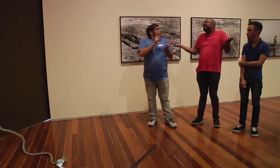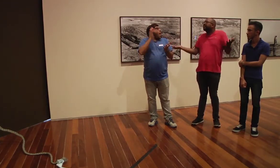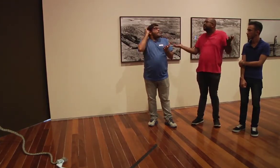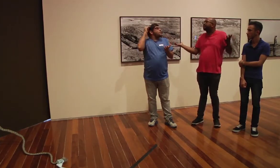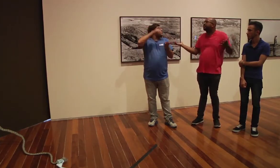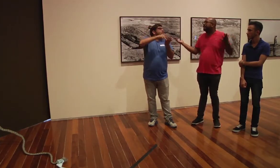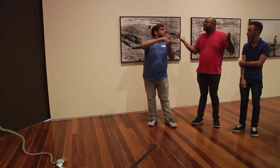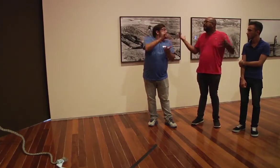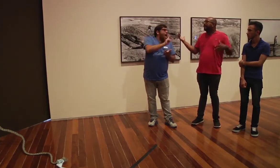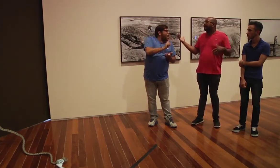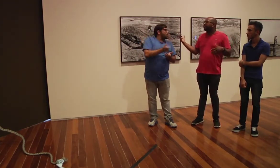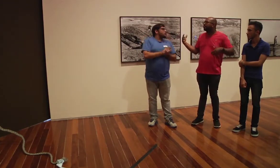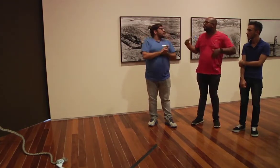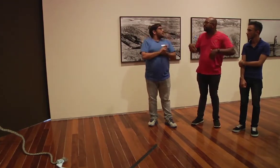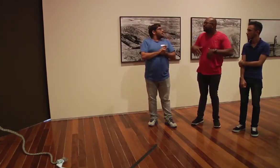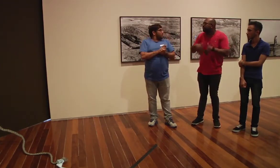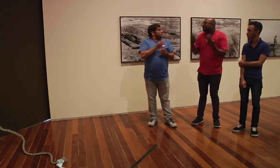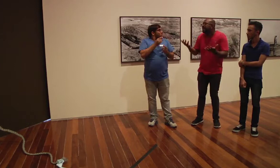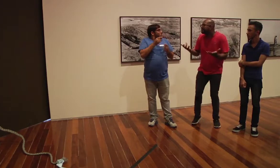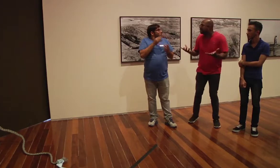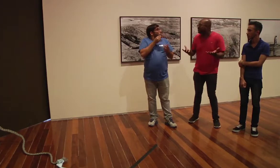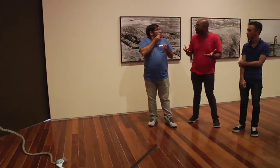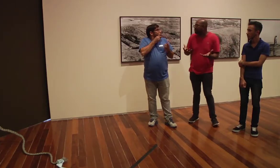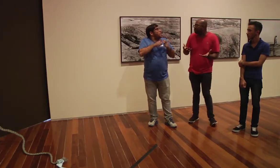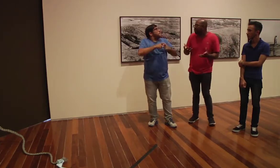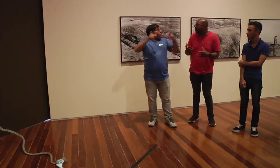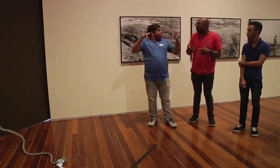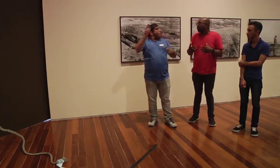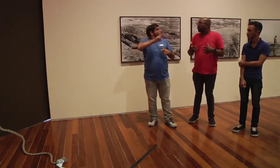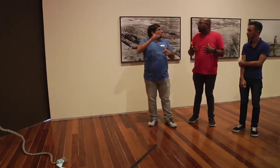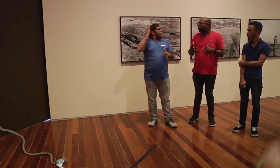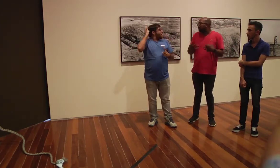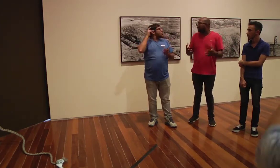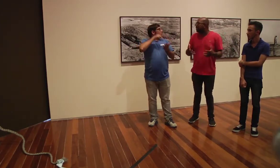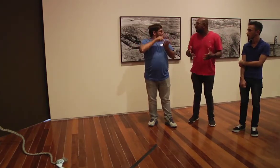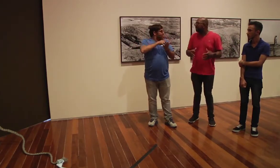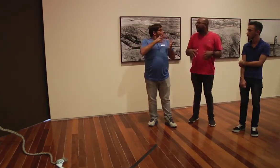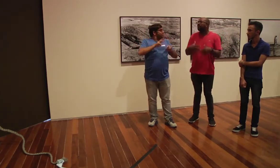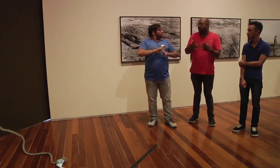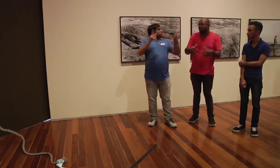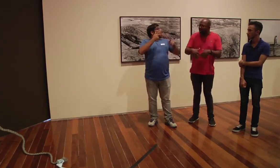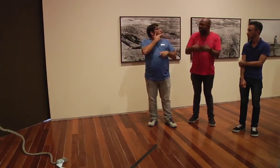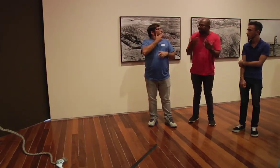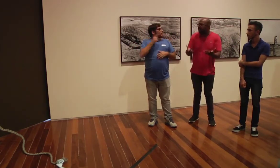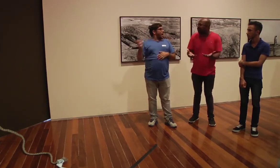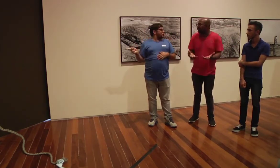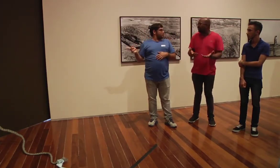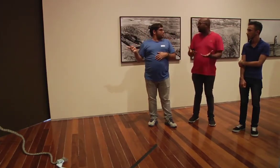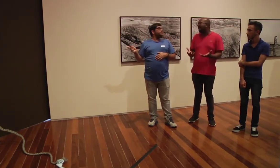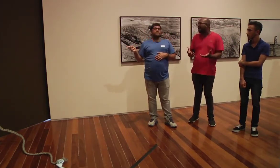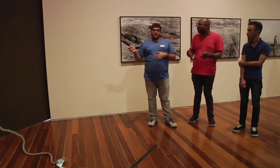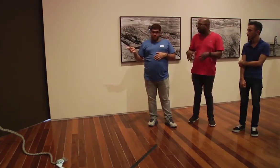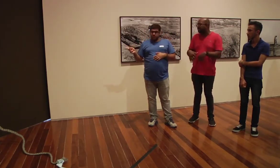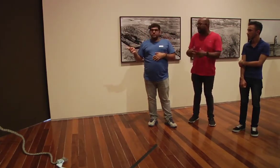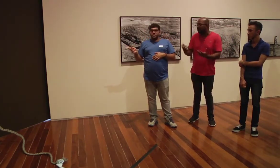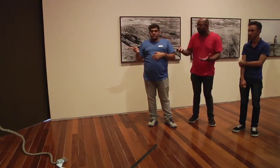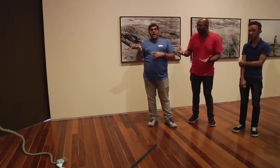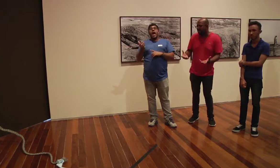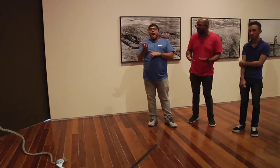significado? Não sei dizer, talvez, qual seria, né? Talvez poderia ser um cabelo de verdade, né, utilizado